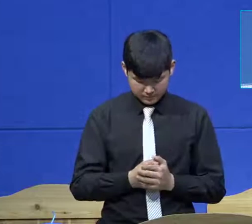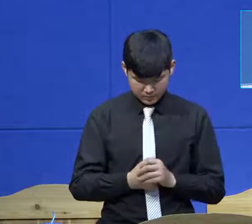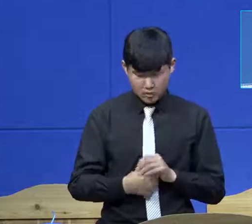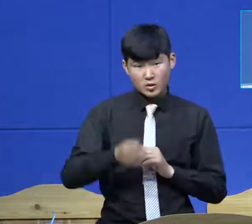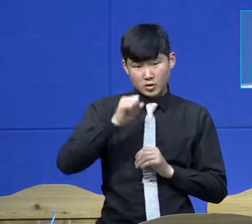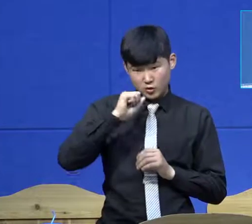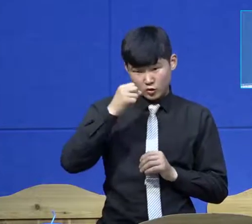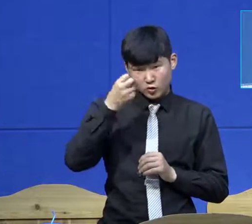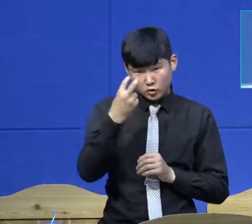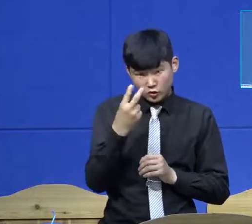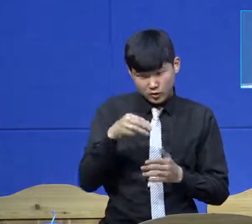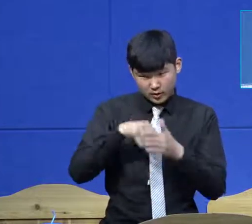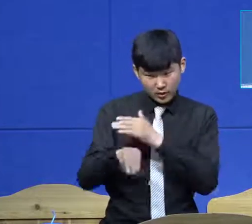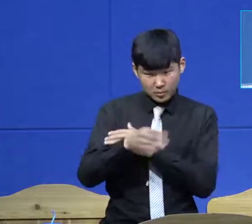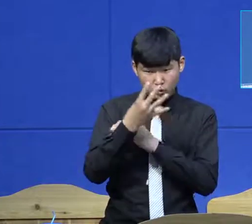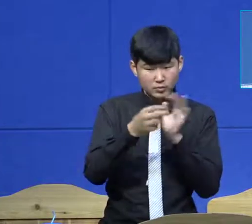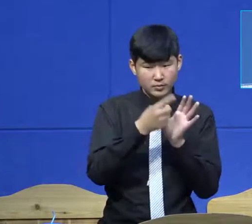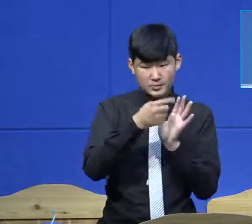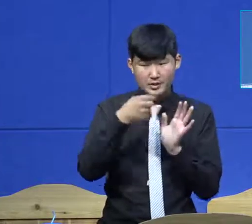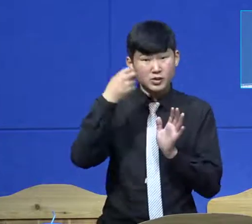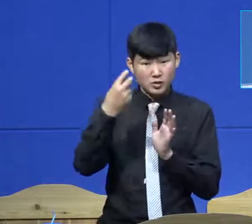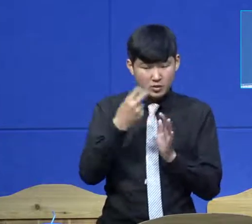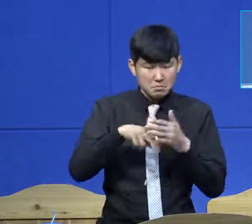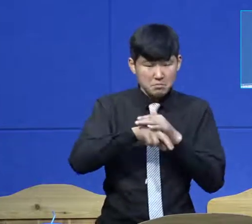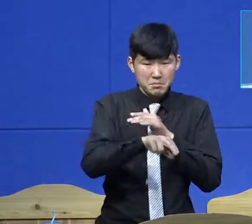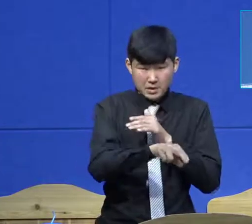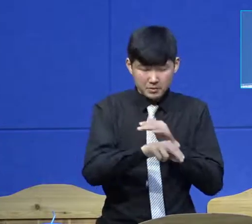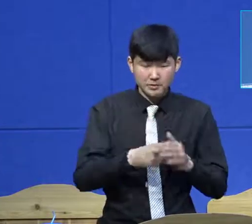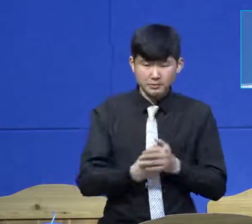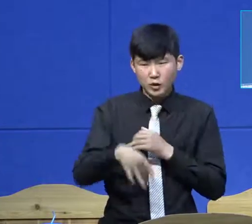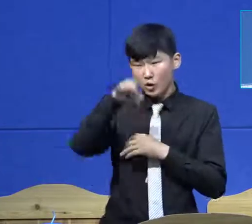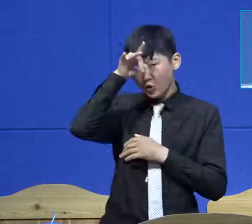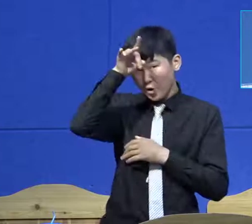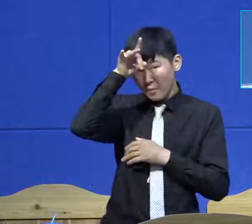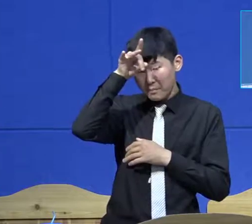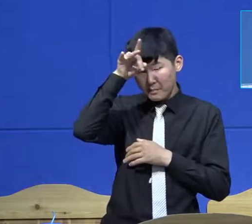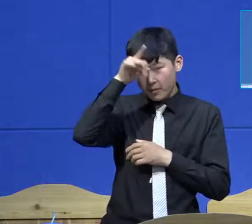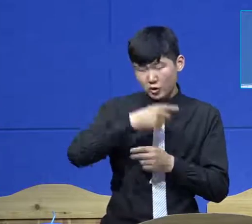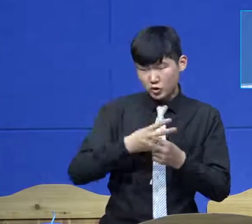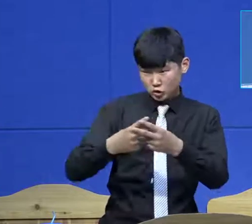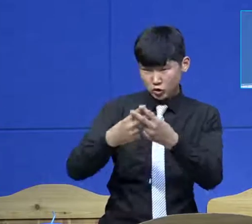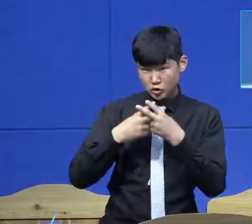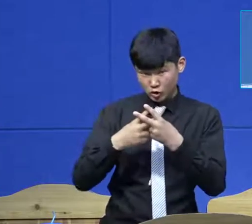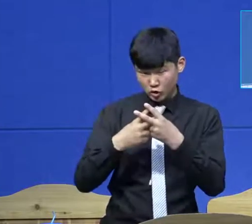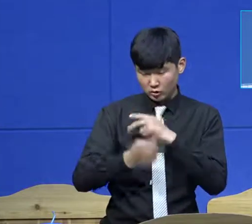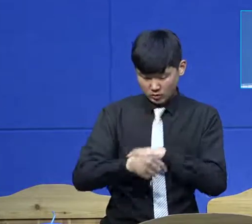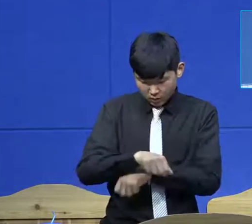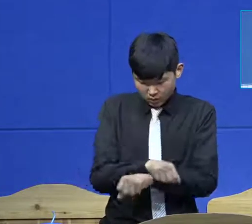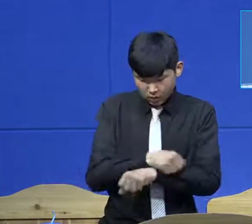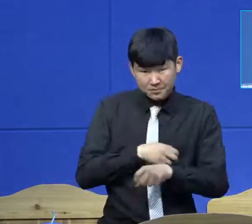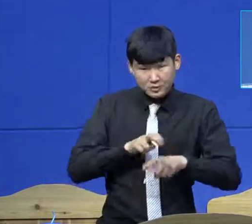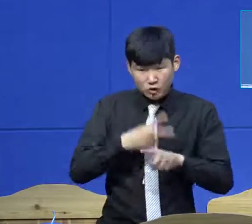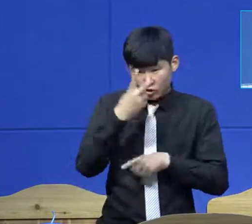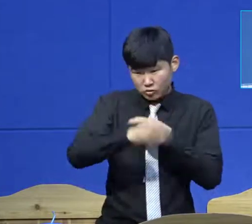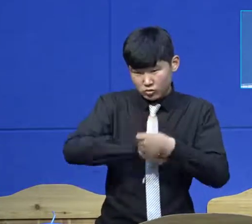2-р Тимот 4:1-2 дээрээ сарвал Илч Паул Ромын шоронд хоройтой байхдаа 2 жил